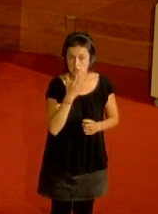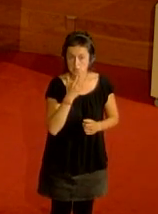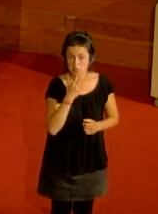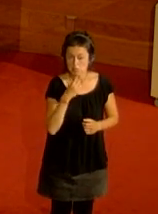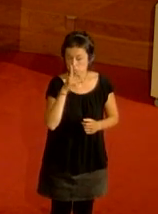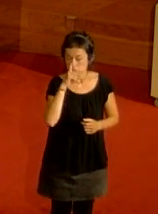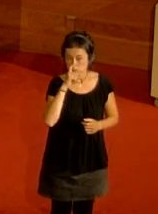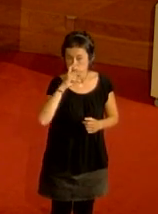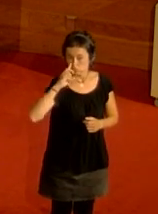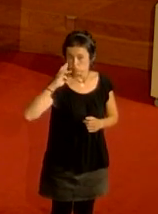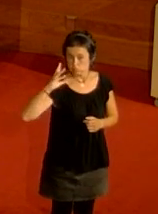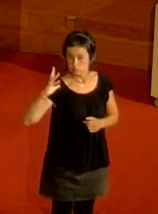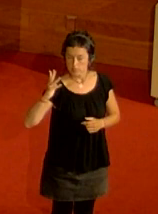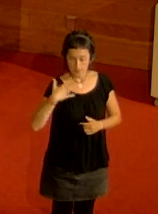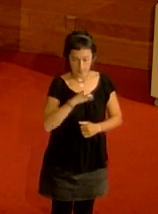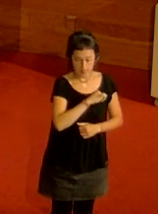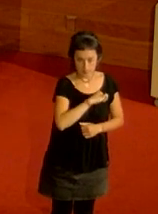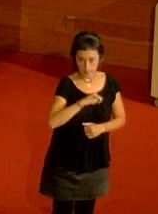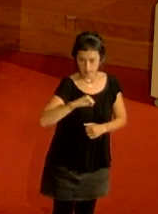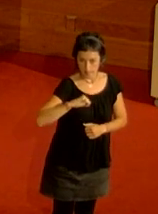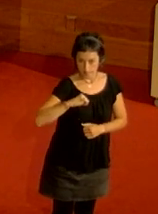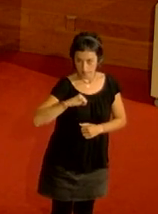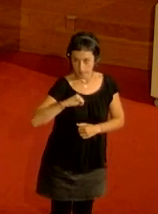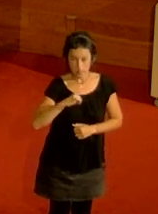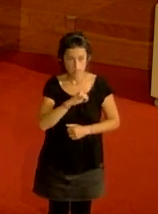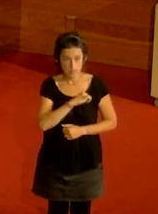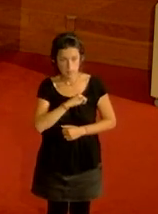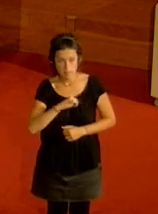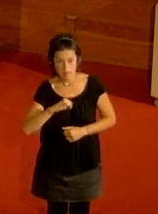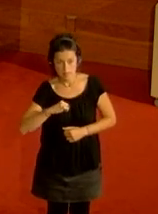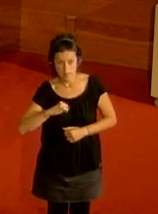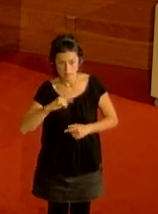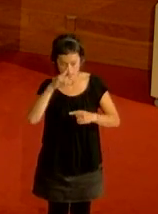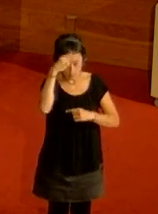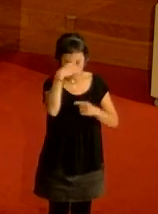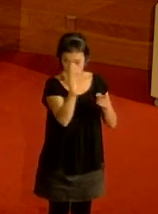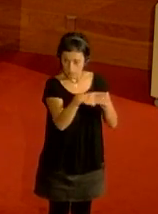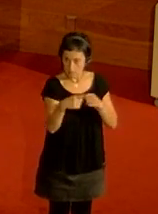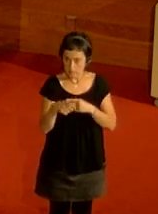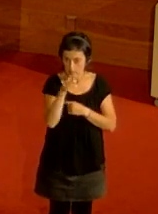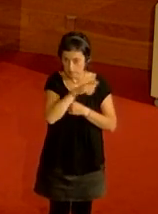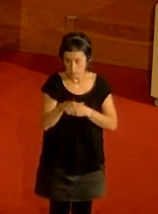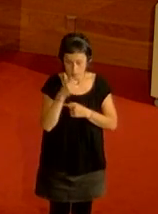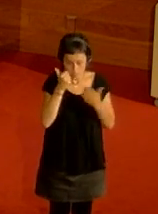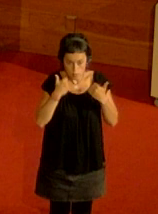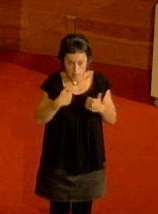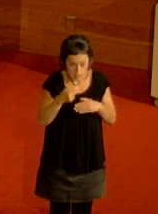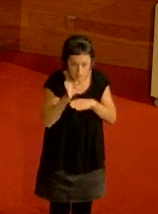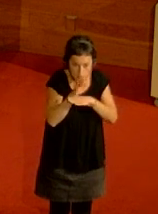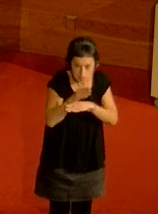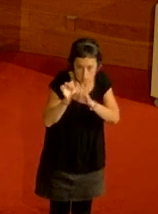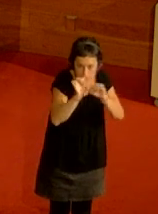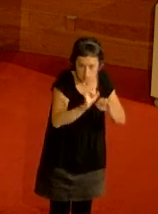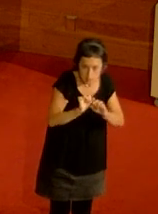intimidad y la privacidad era algo que los humanos en distintas culturas protegías ahora no solo no no lo protegemos sino